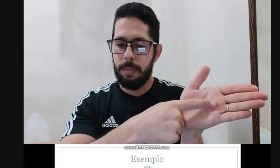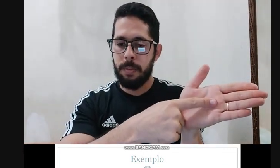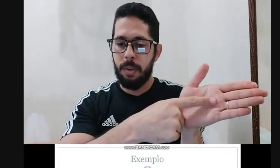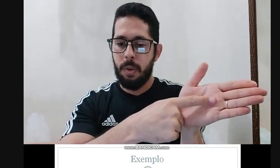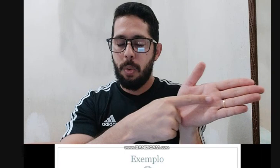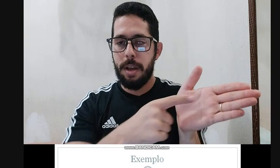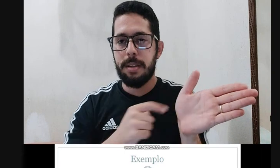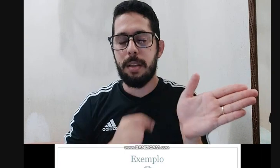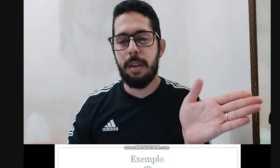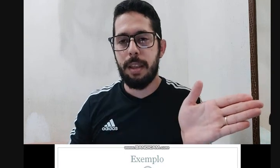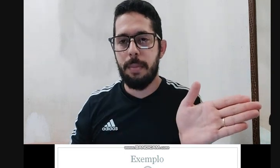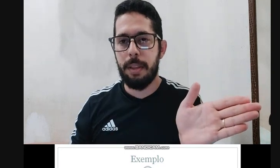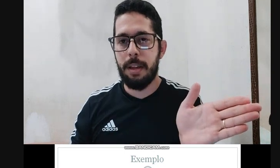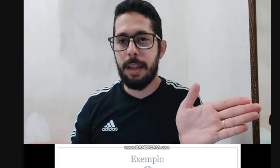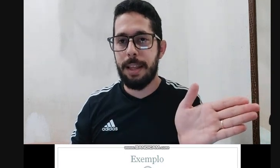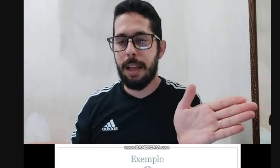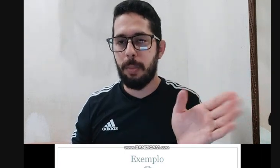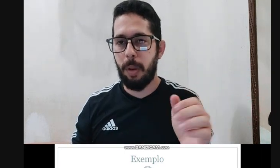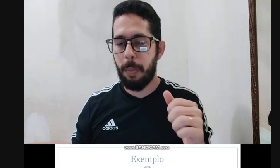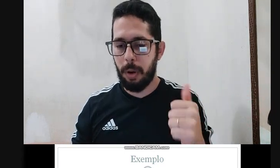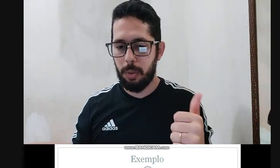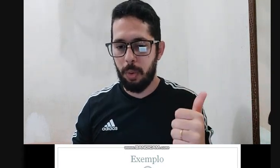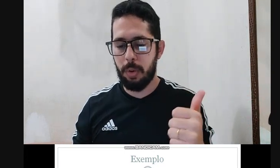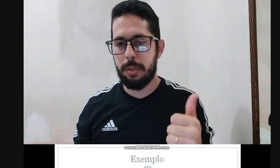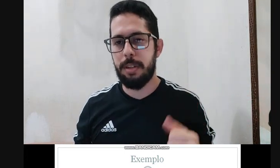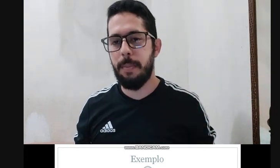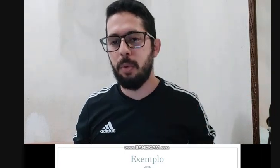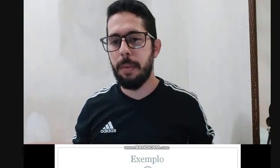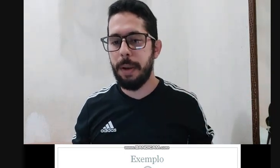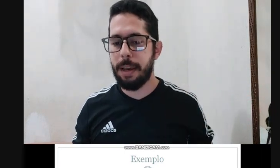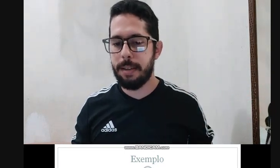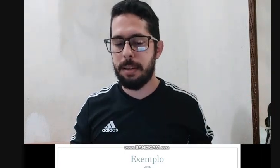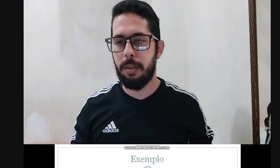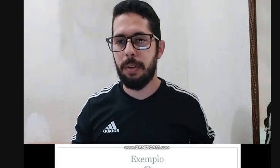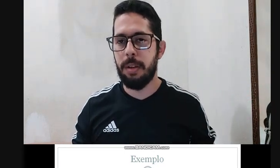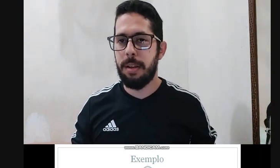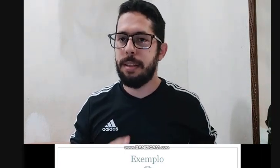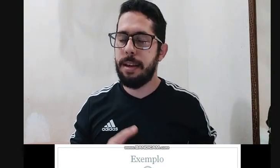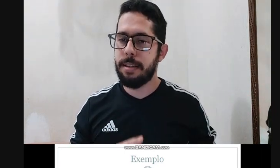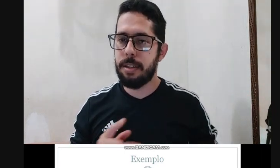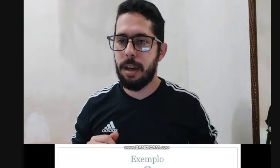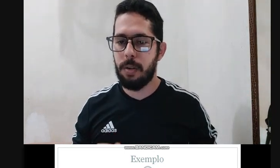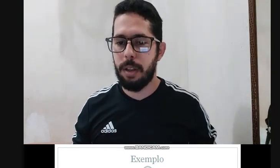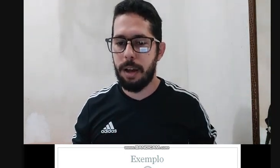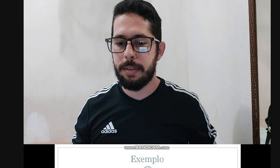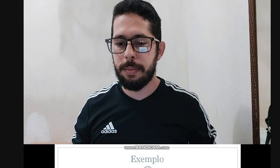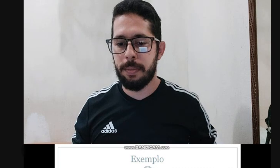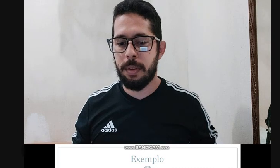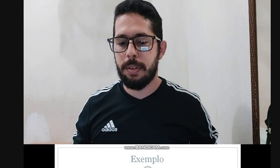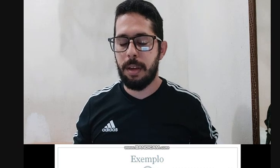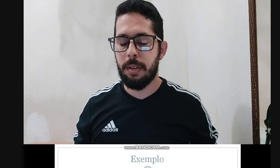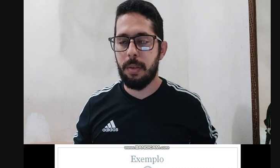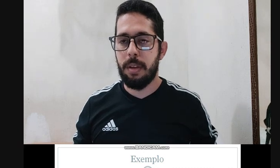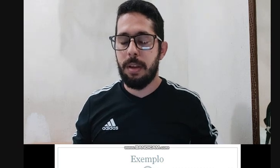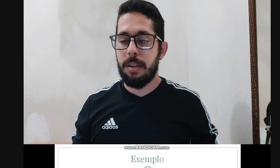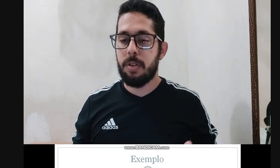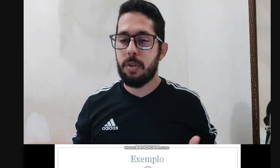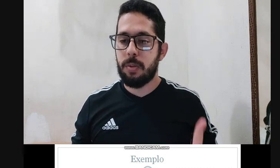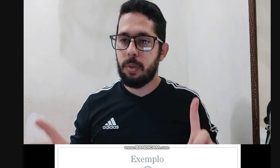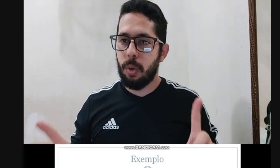negativas. O resultado determinante ele é dado pelo produto, ou seja, a multiplicação dessas diagonais,